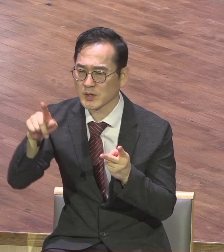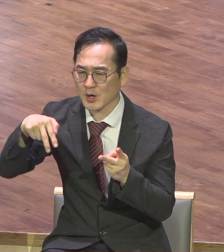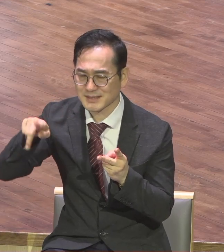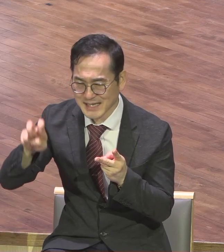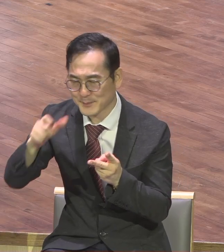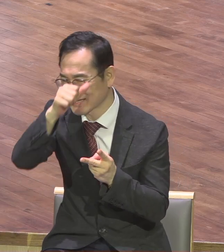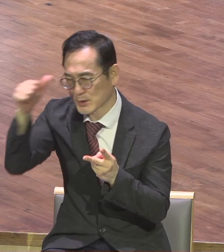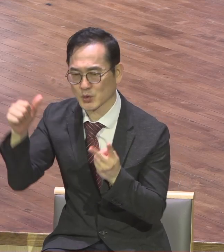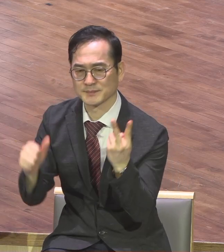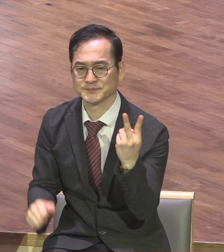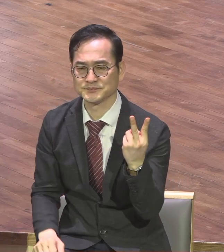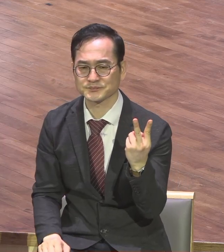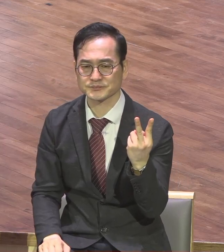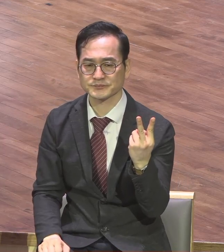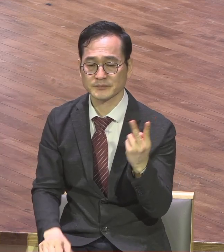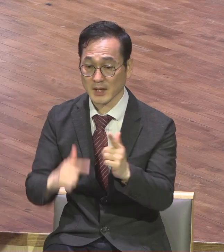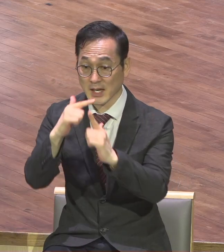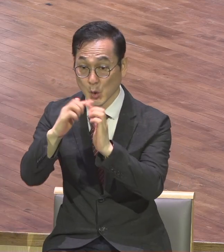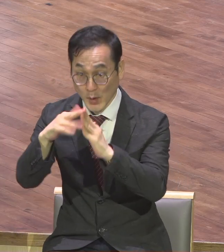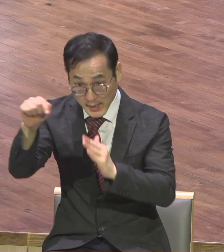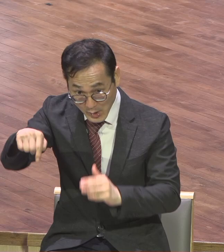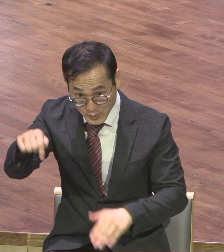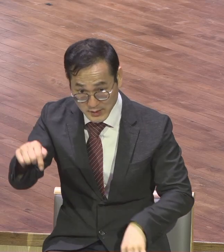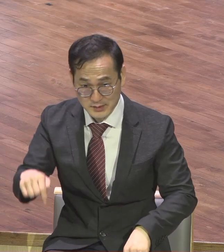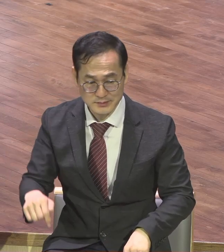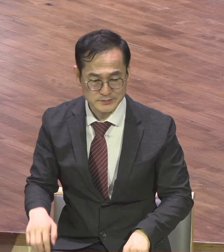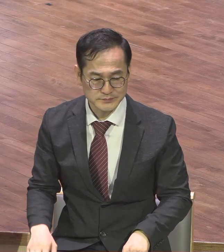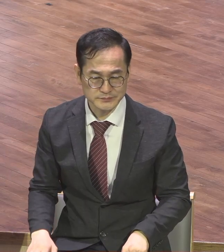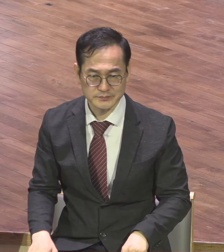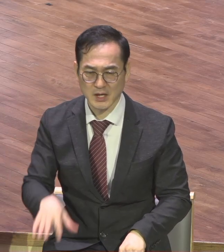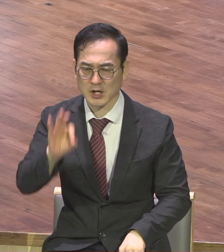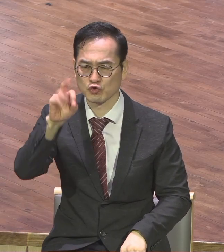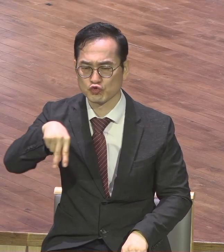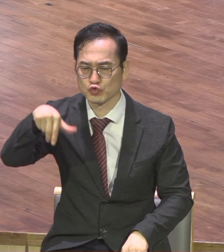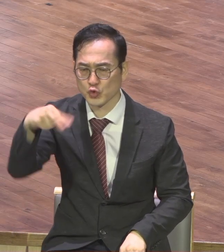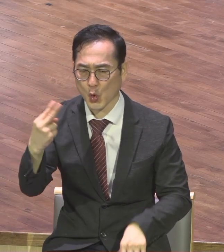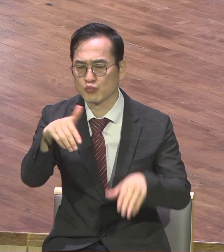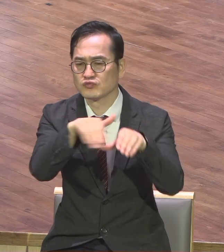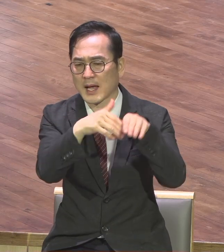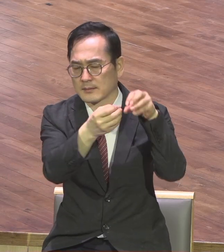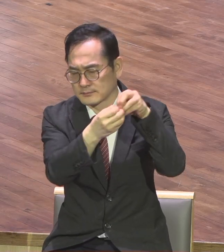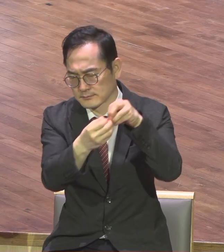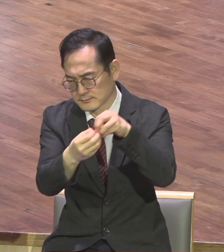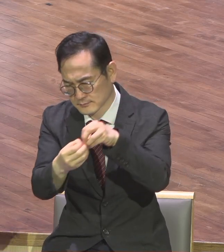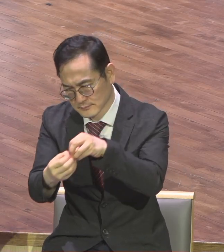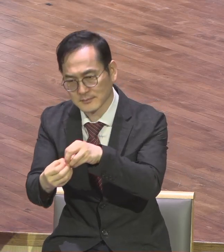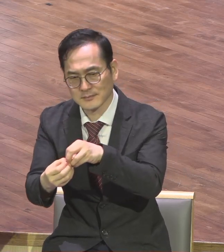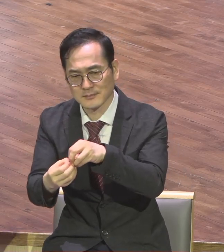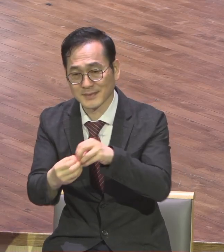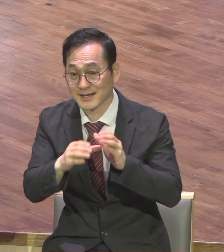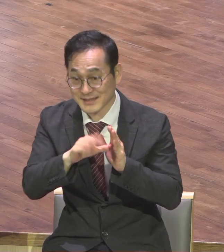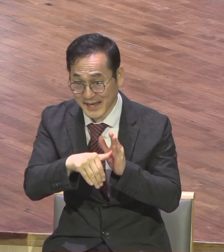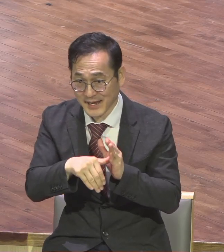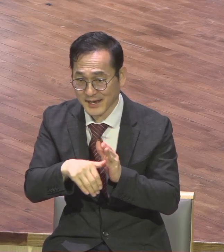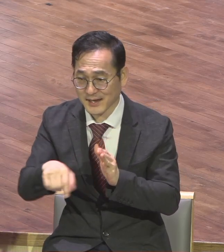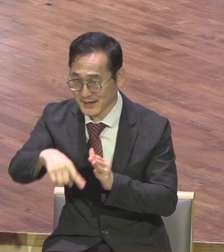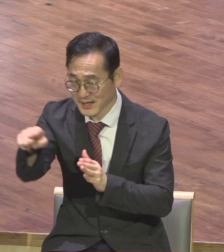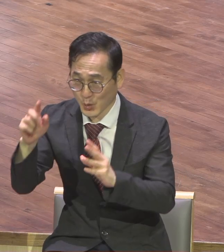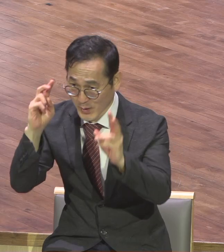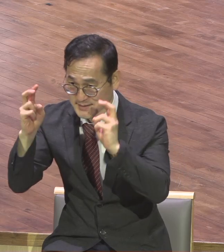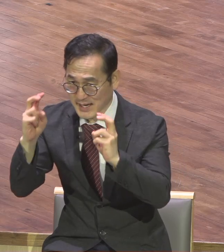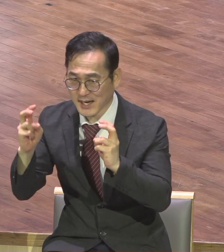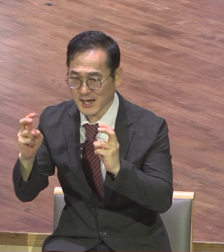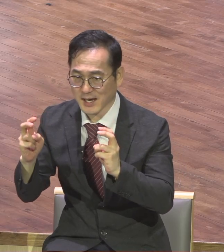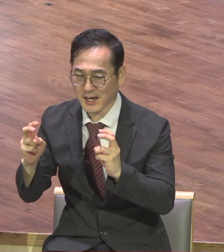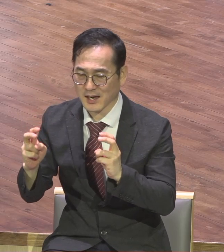금산교회는 일명 기역자 교회로 불립니다. 6.25 문화가 그 당시에 뿌리 깊었던 조선에서 기역자 모양의